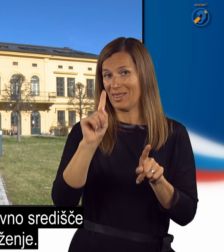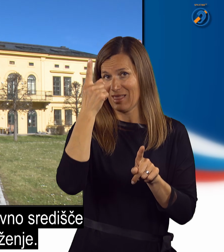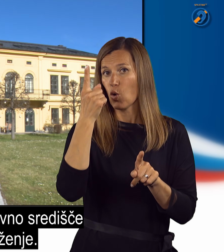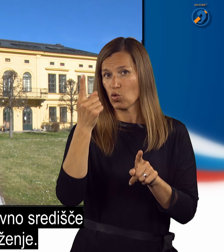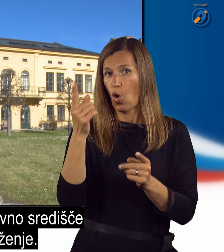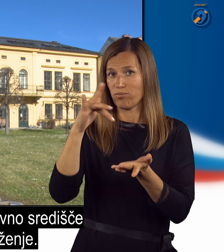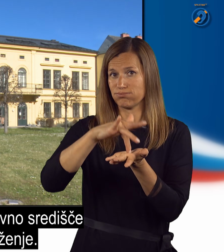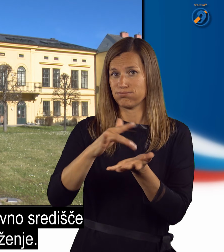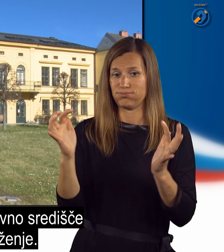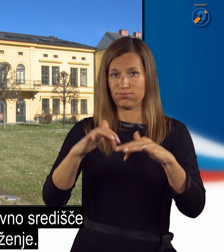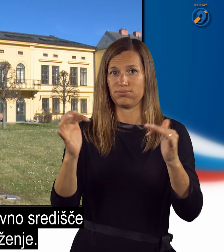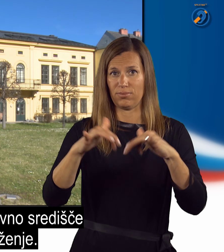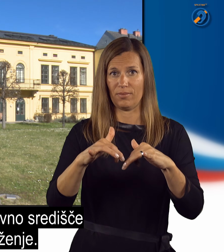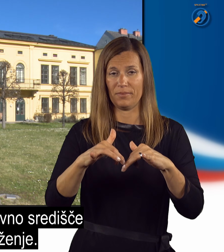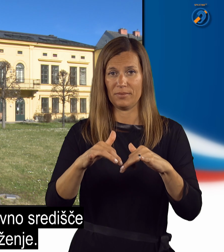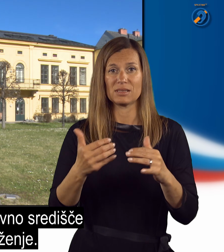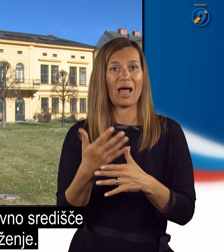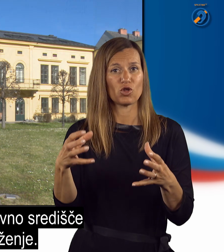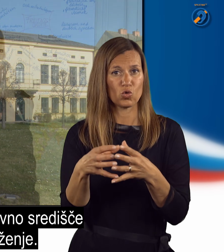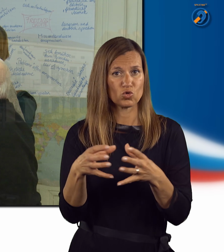dnevno središče za druženje.